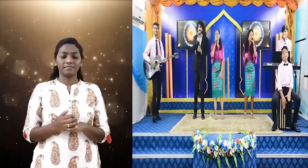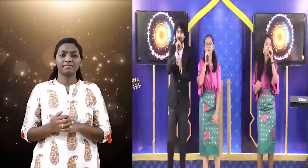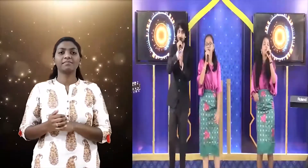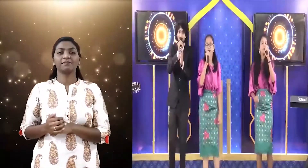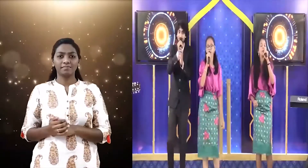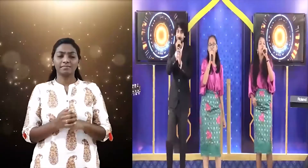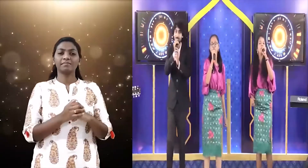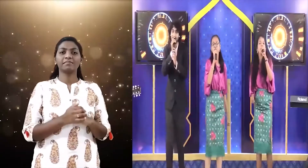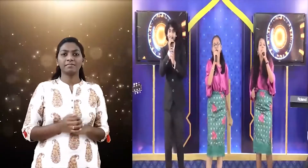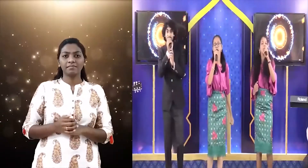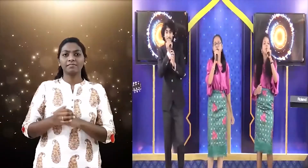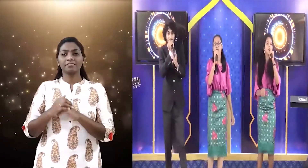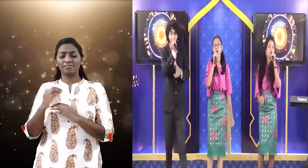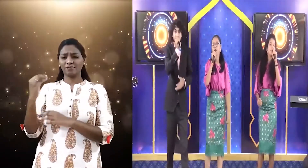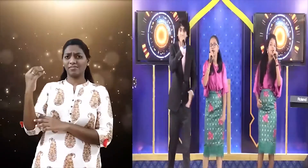आजादी।